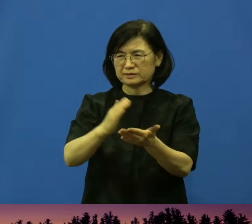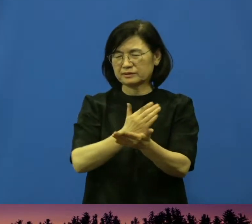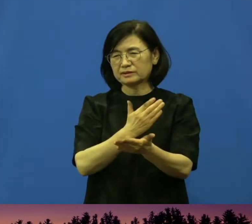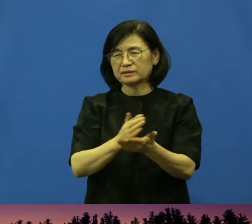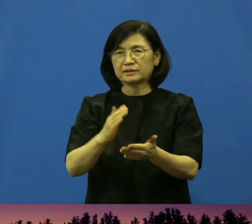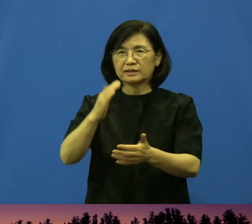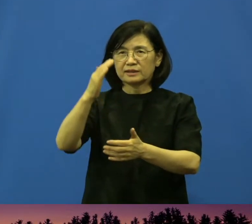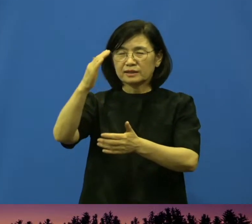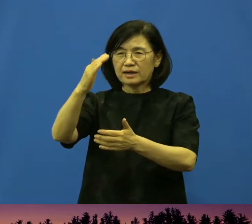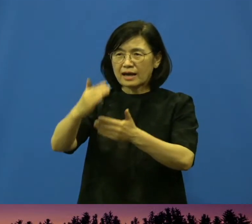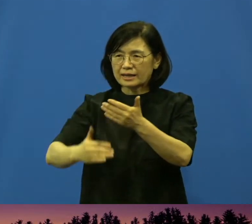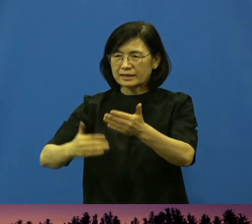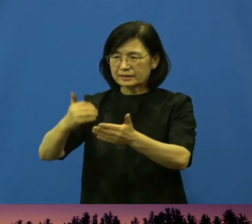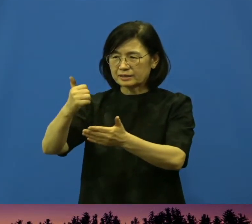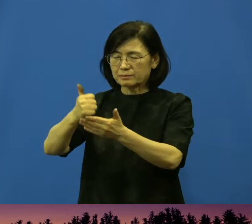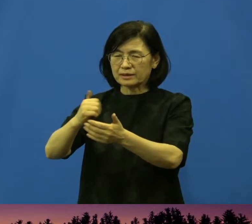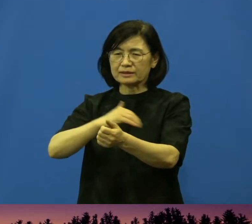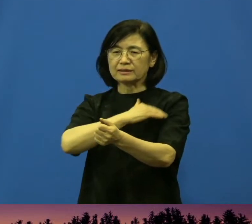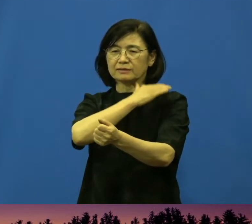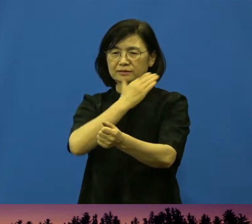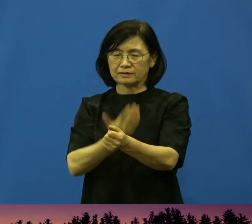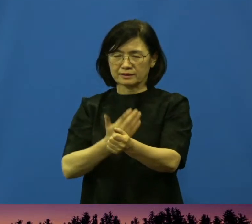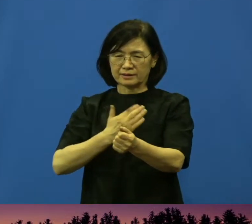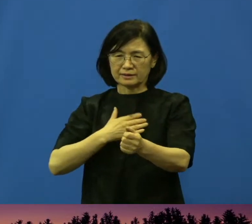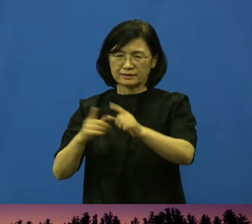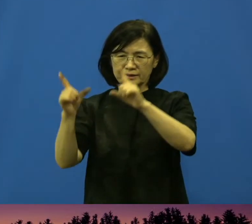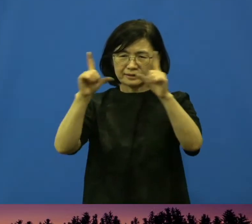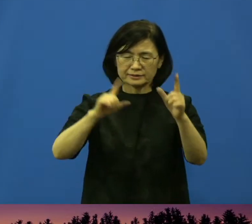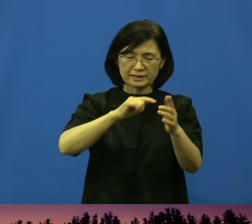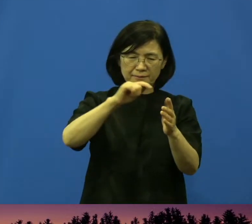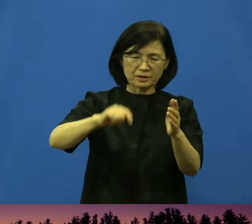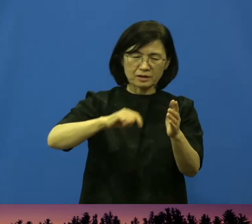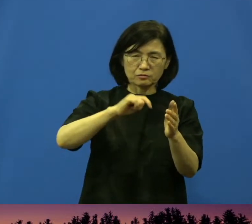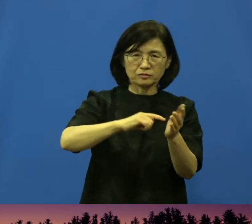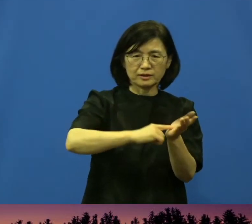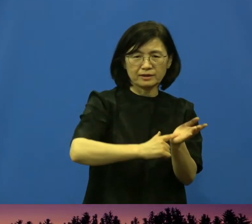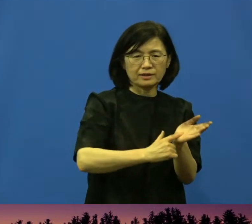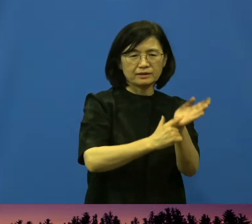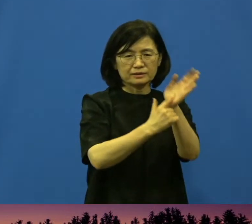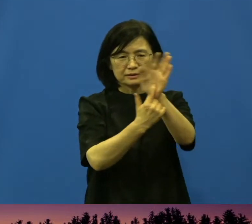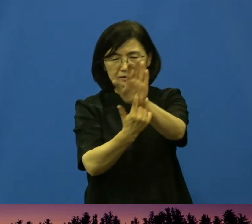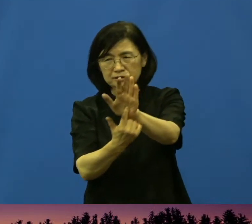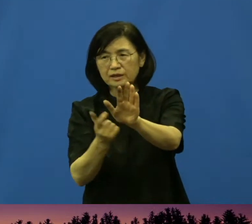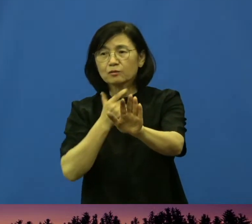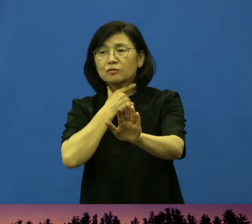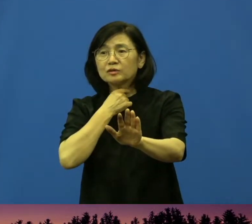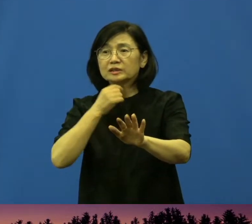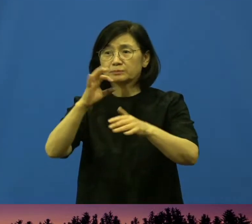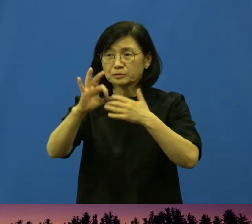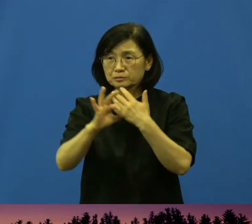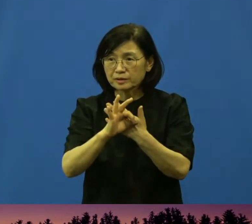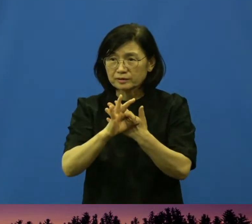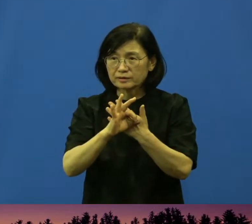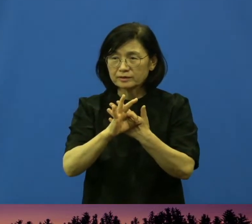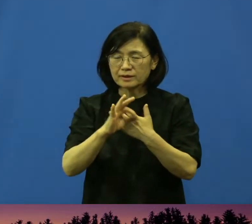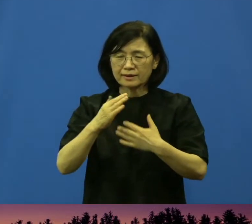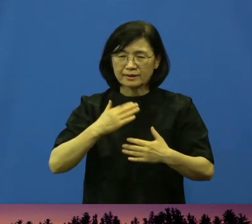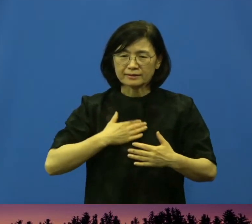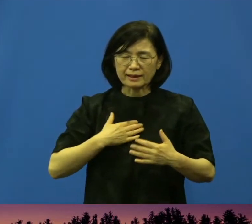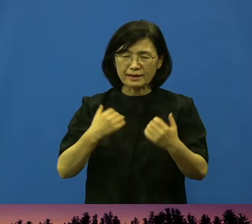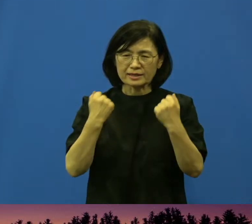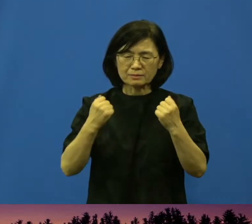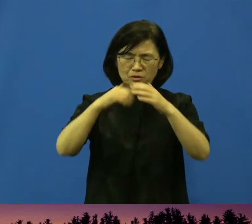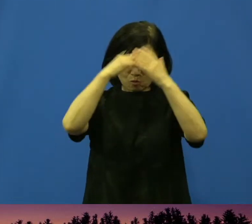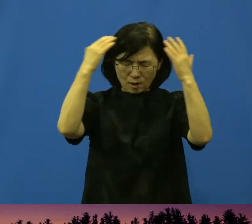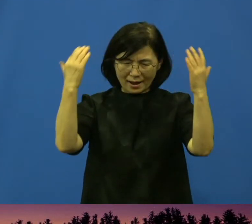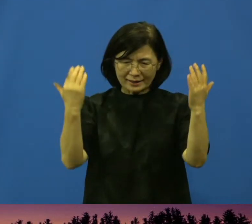그분의 능력이 내 안에서 흘러나오게 하려고 하면 내가 내 힘을 의지하지 않고 내 힘을 완전히 빼는 자, 그게 십자가의 원리를 붙잡고